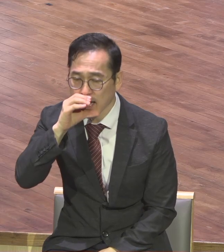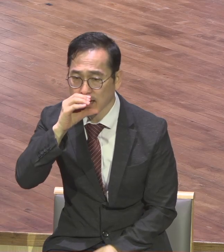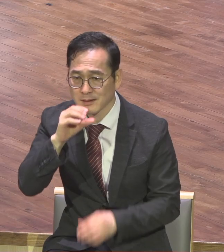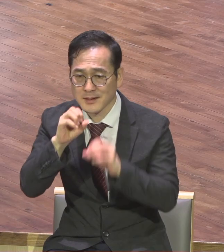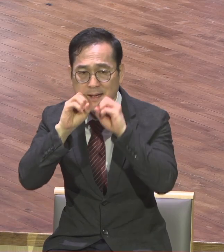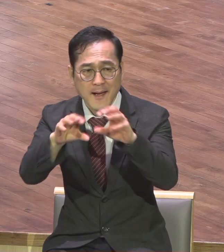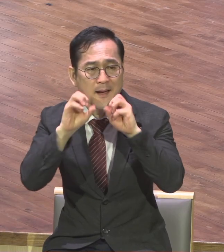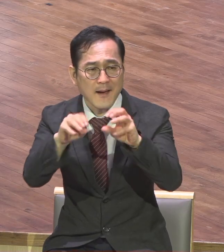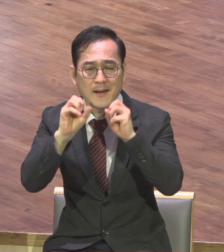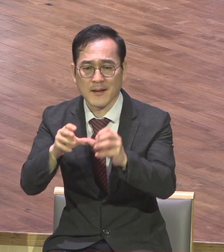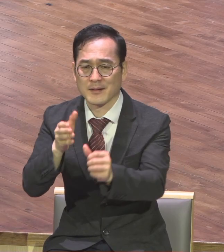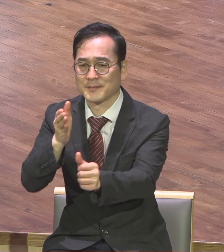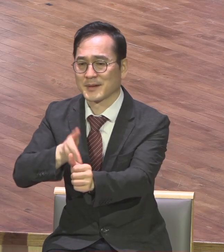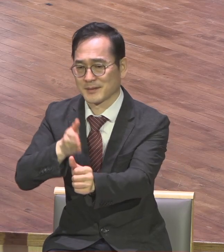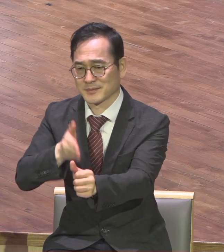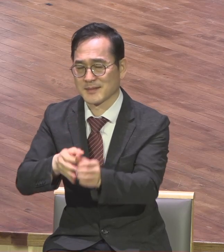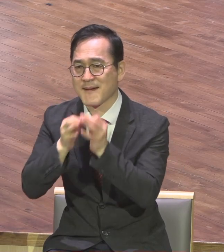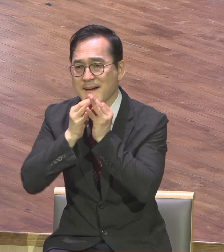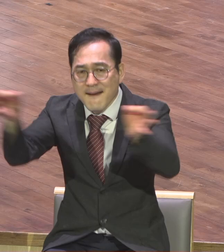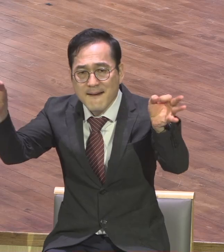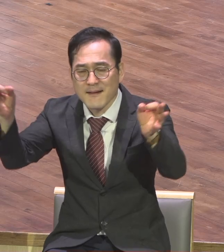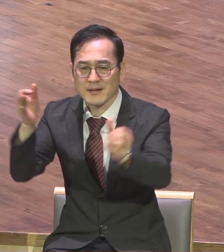외치시기 바랍니다. 외치세요.